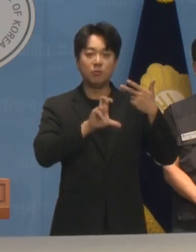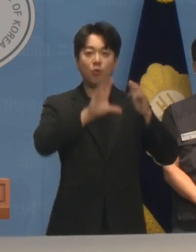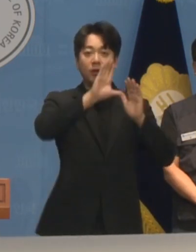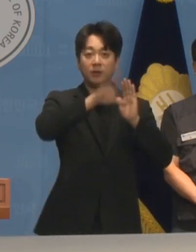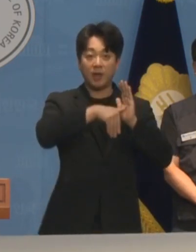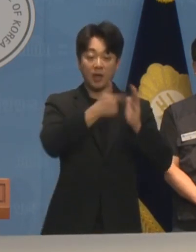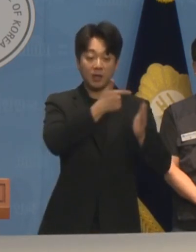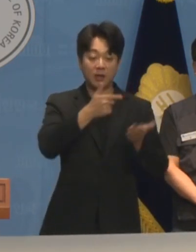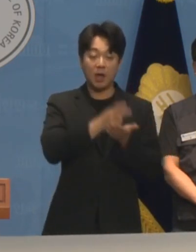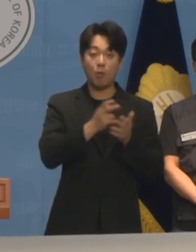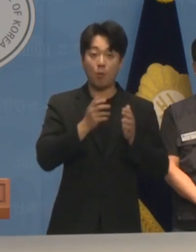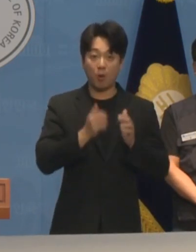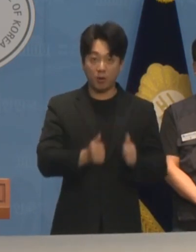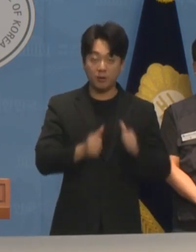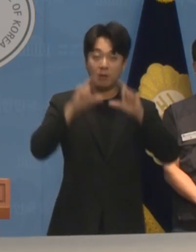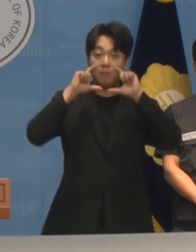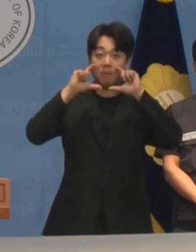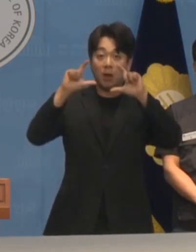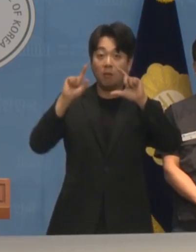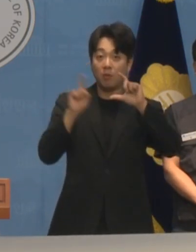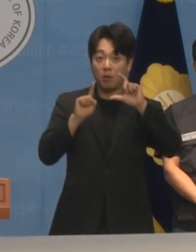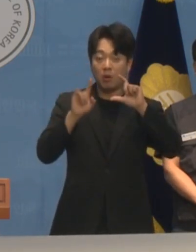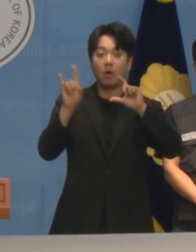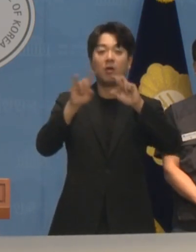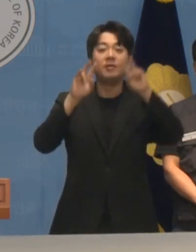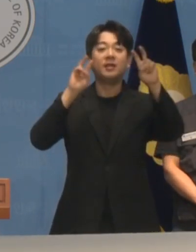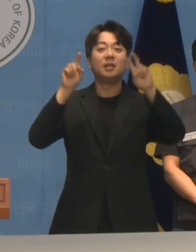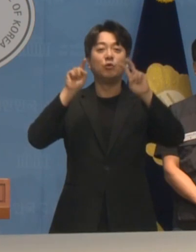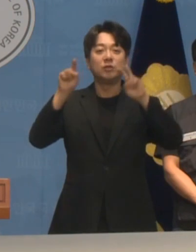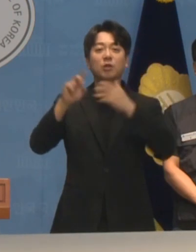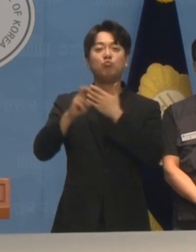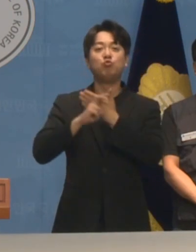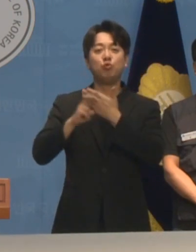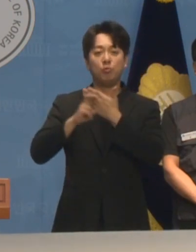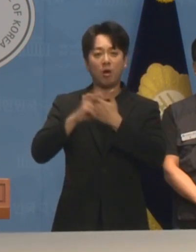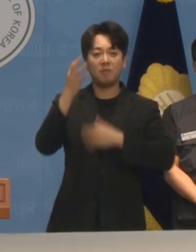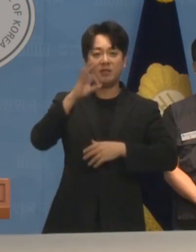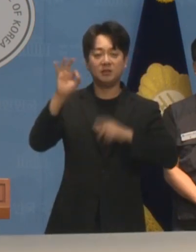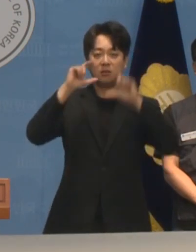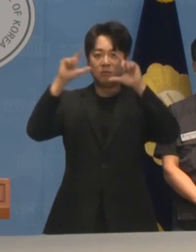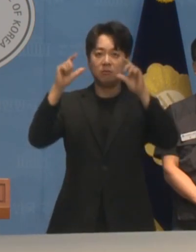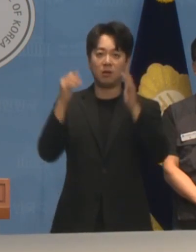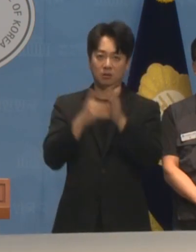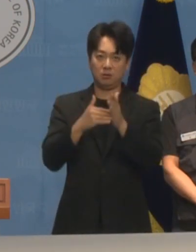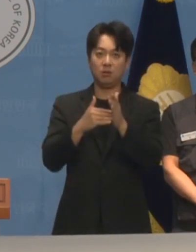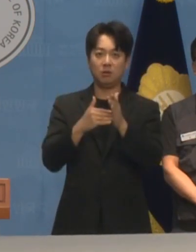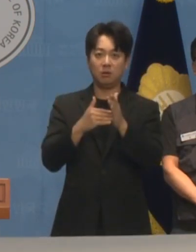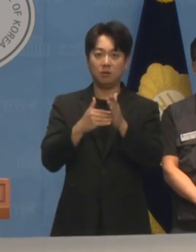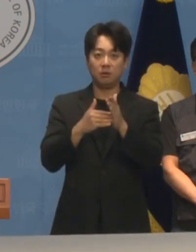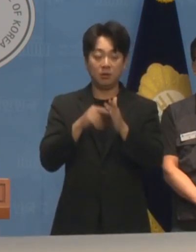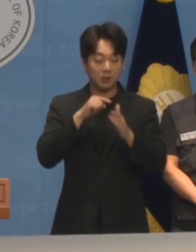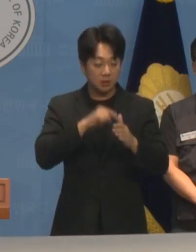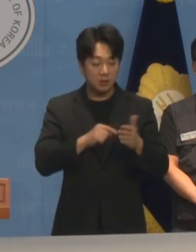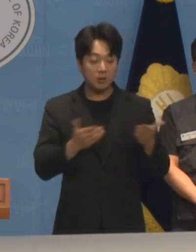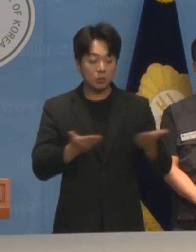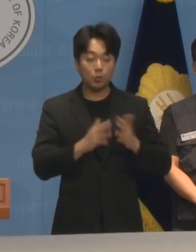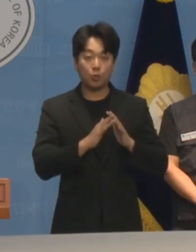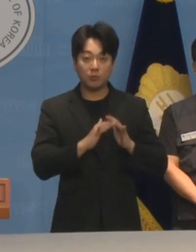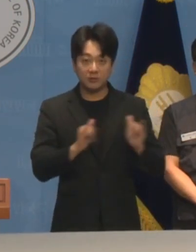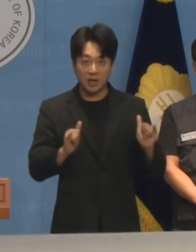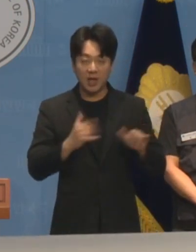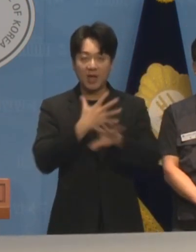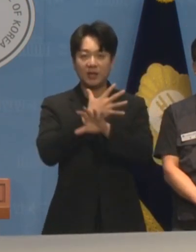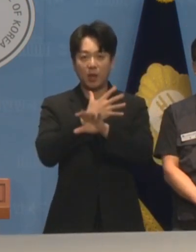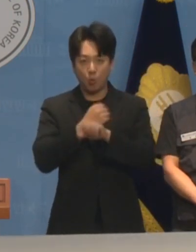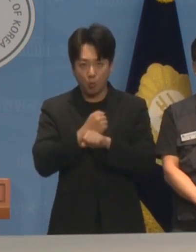파견 판단을 받은 위장 도급 업체입니다. 계약 연장도 폐업도 심지어 우리 모두의